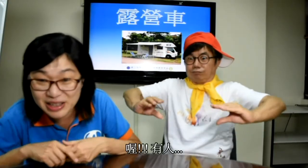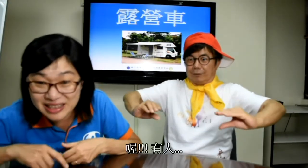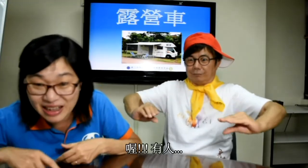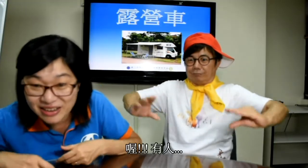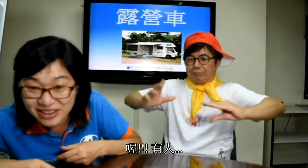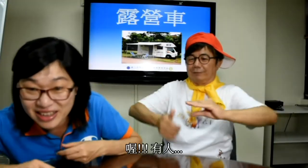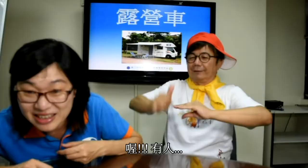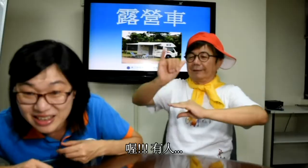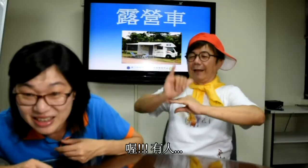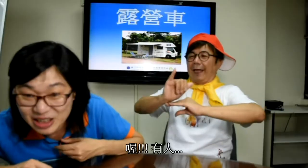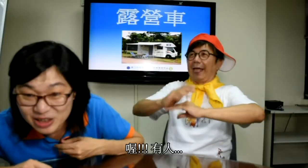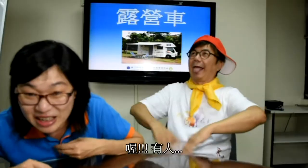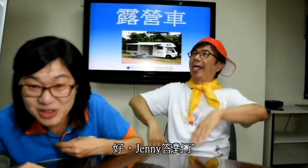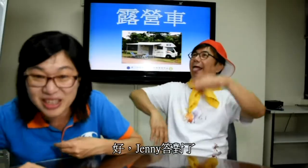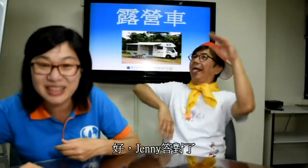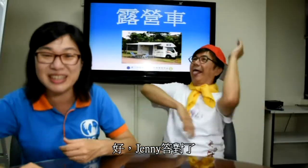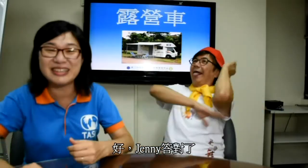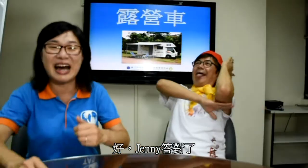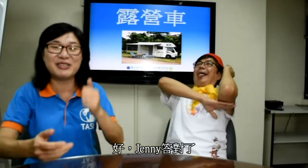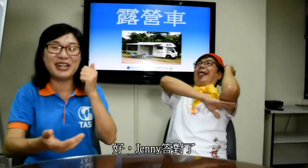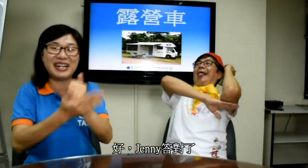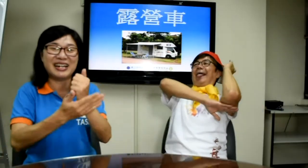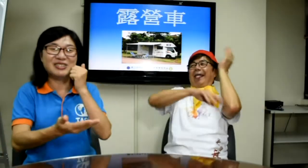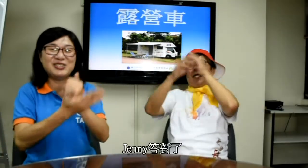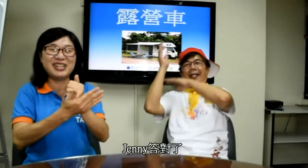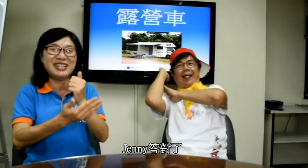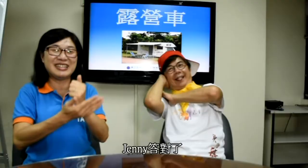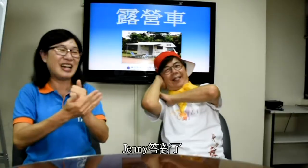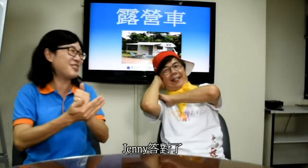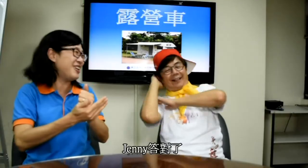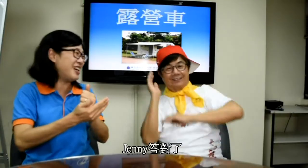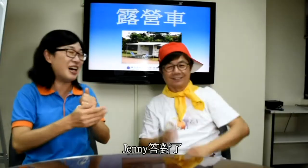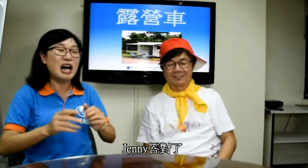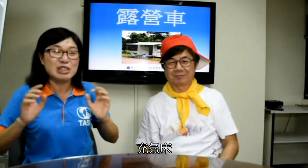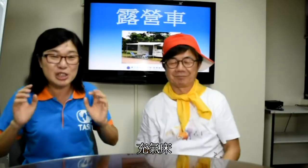哦，有人，Jenny 答对了 ，Jenny 答对了，